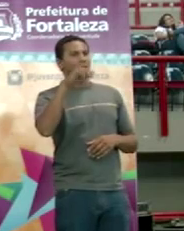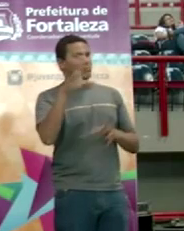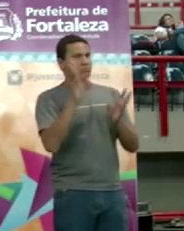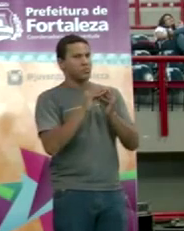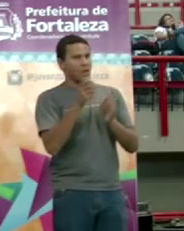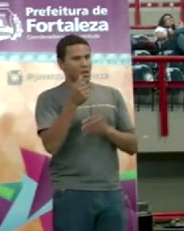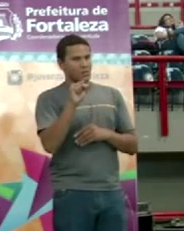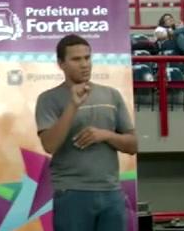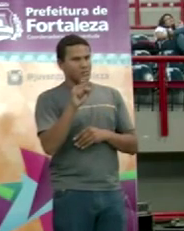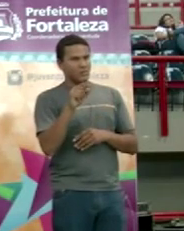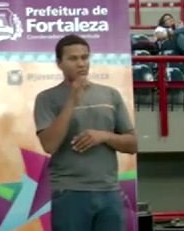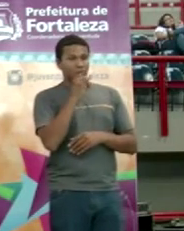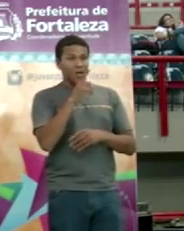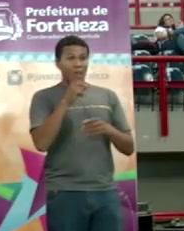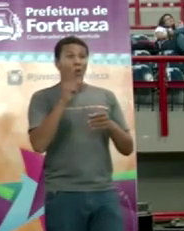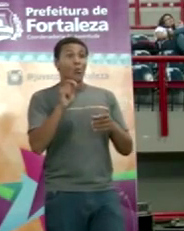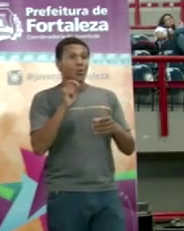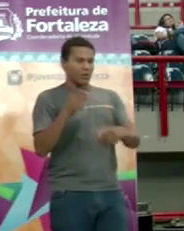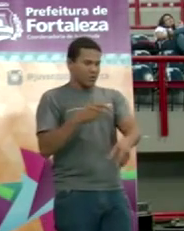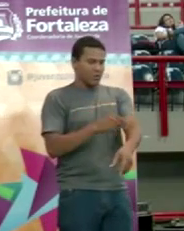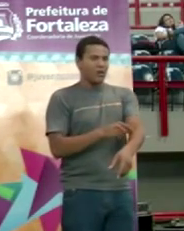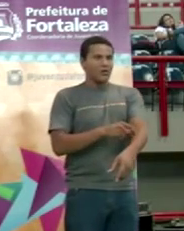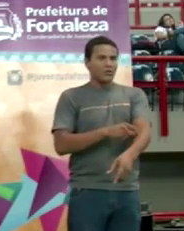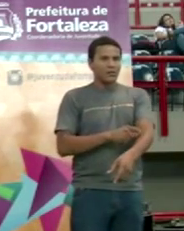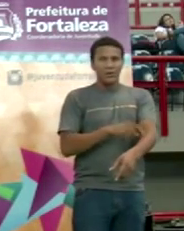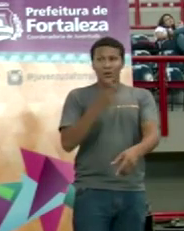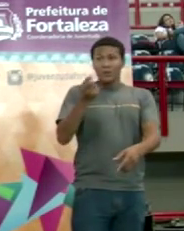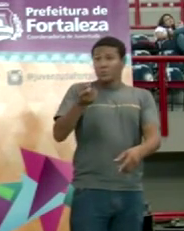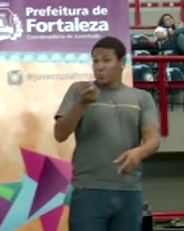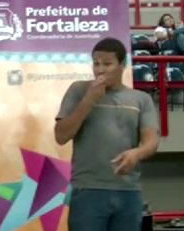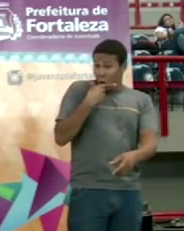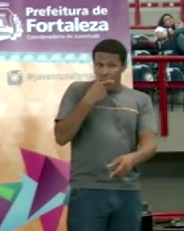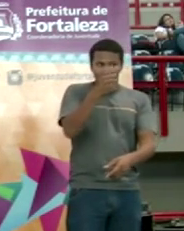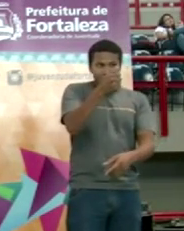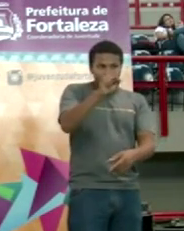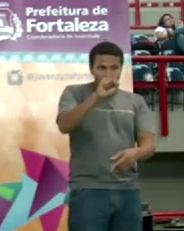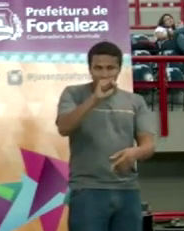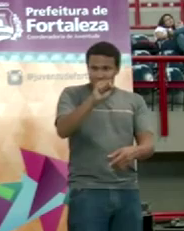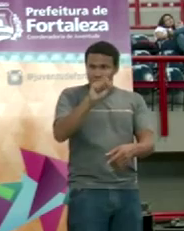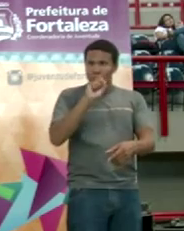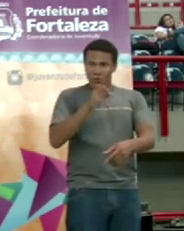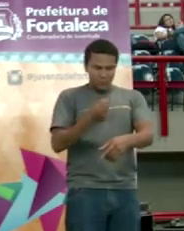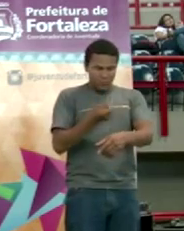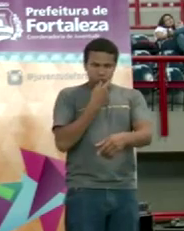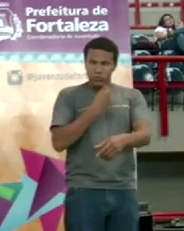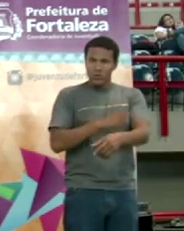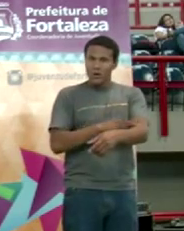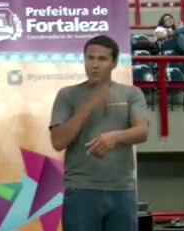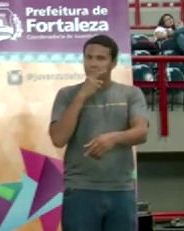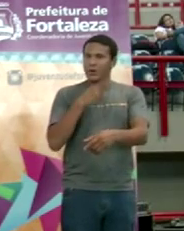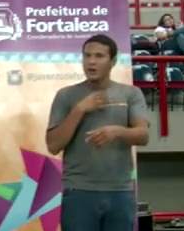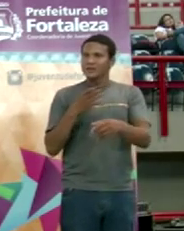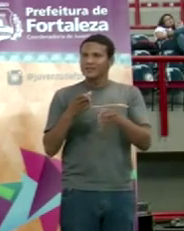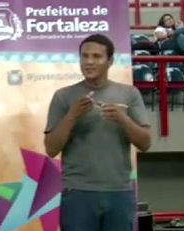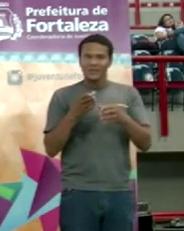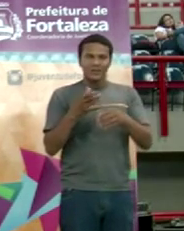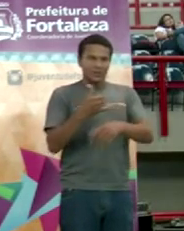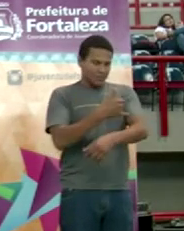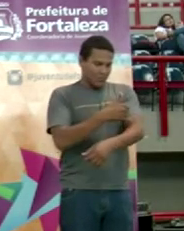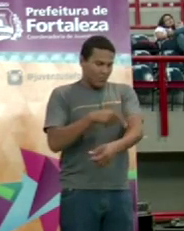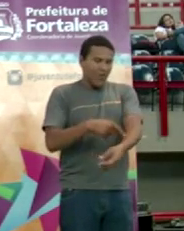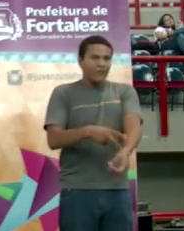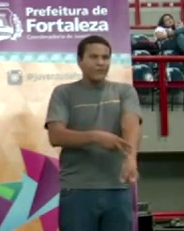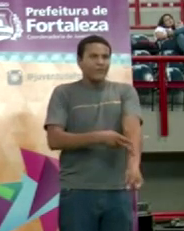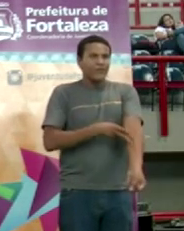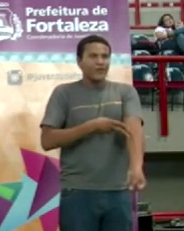está circulando sangue suficiente para a sua cabeça. Aí você toma aspirina, dilata às vezes as artérias, chega mais sangue à